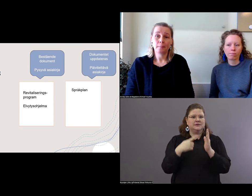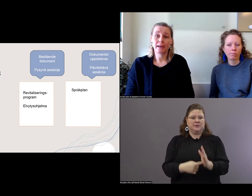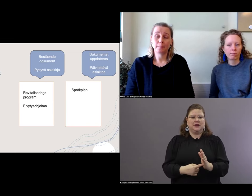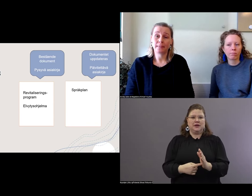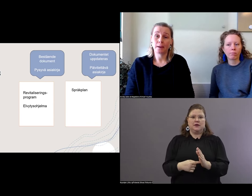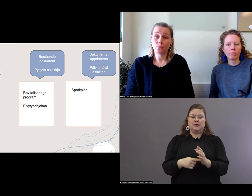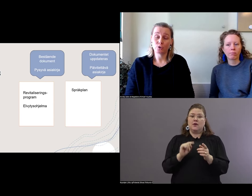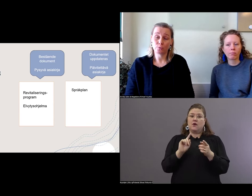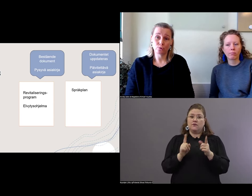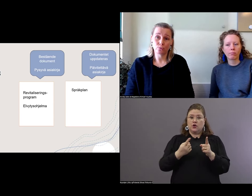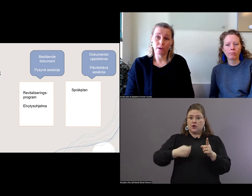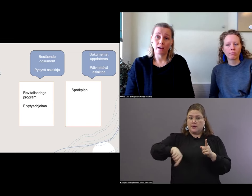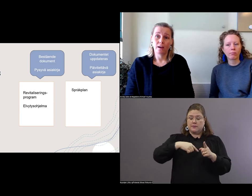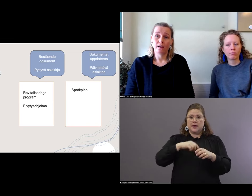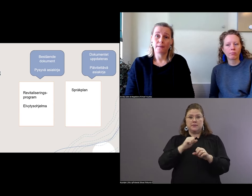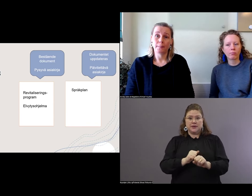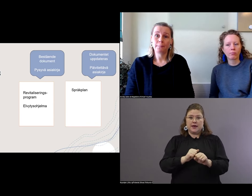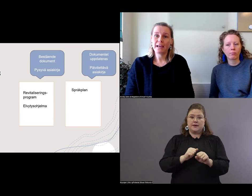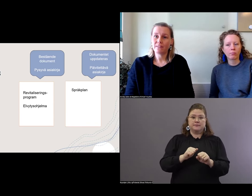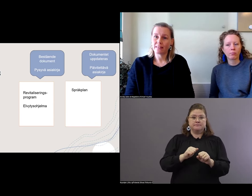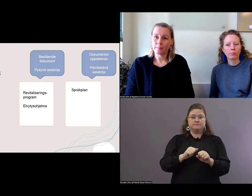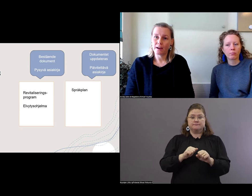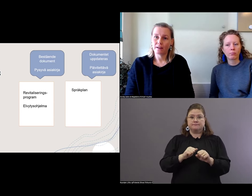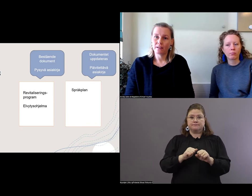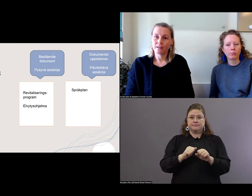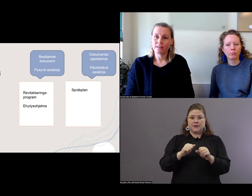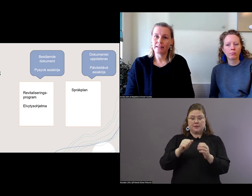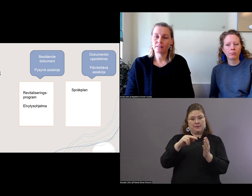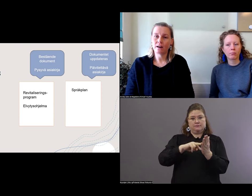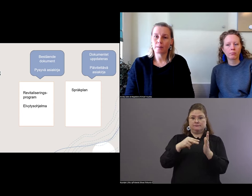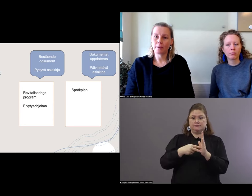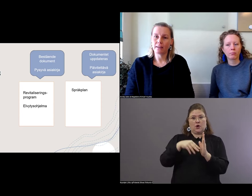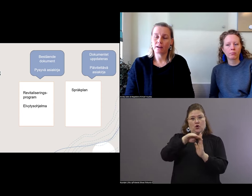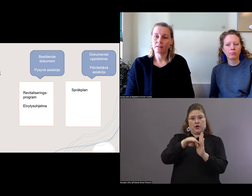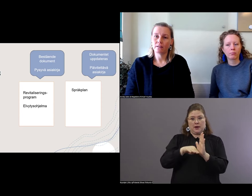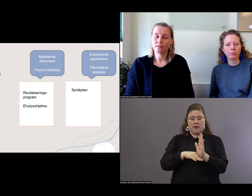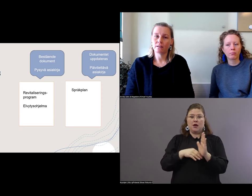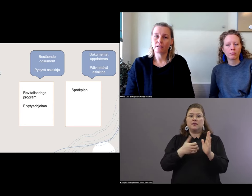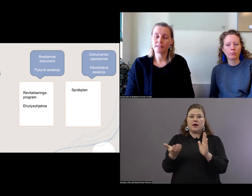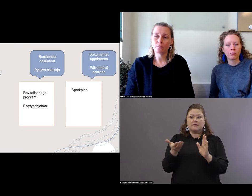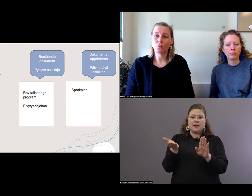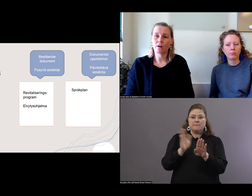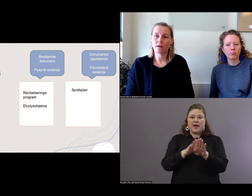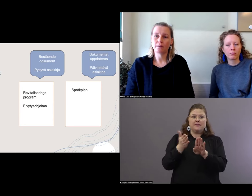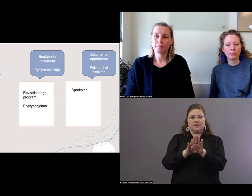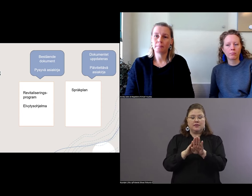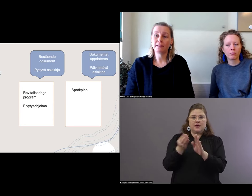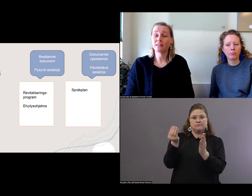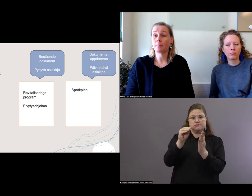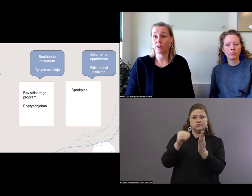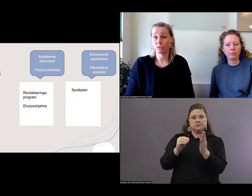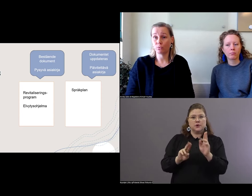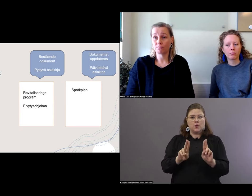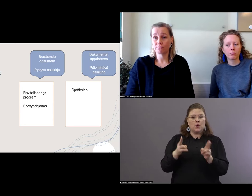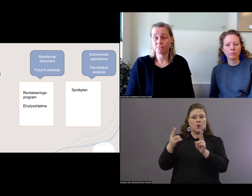että meidän pitää myös pystyä päivittämään niitä tarpeita sen mukaan,